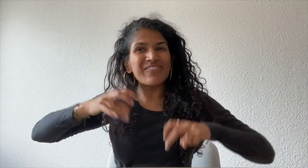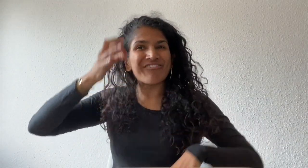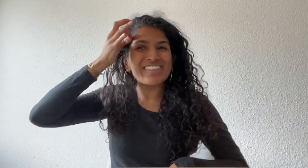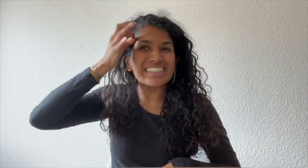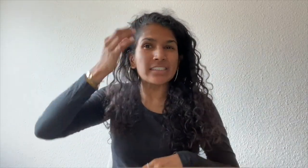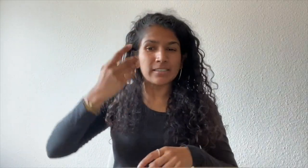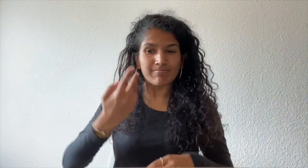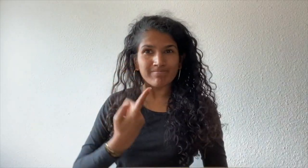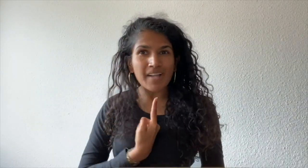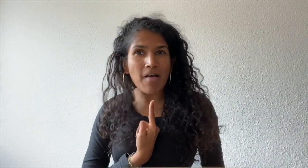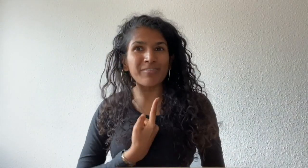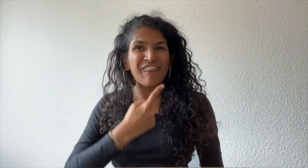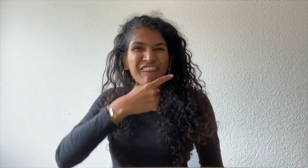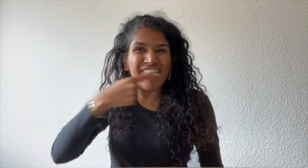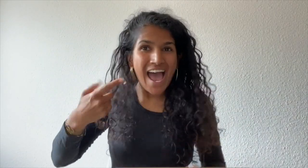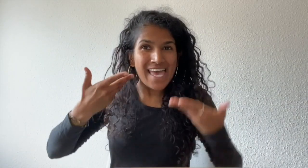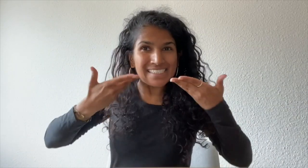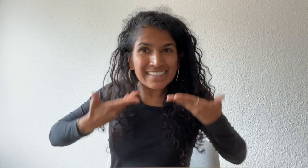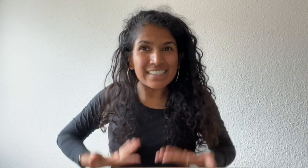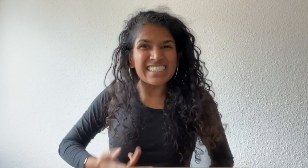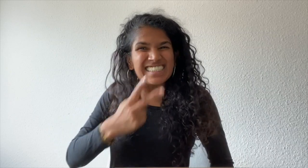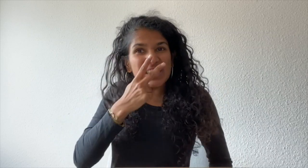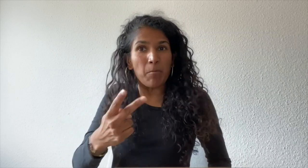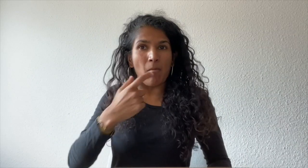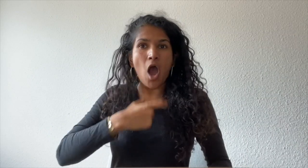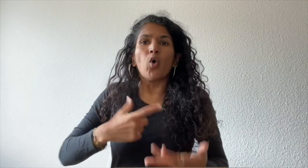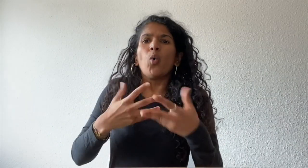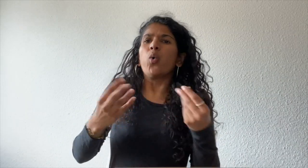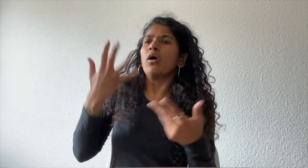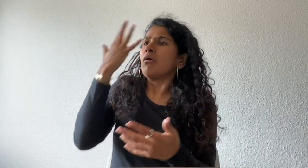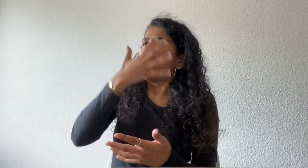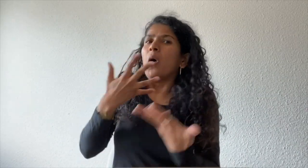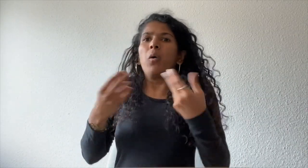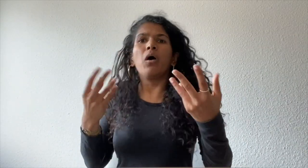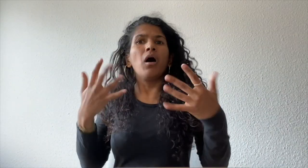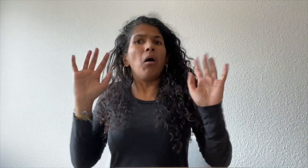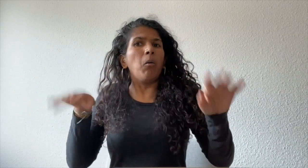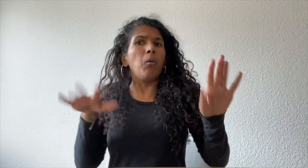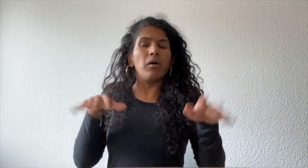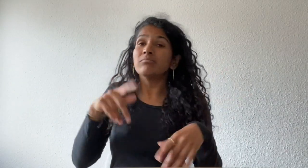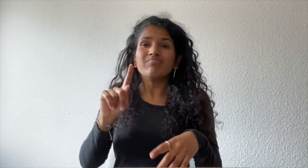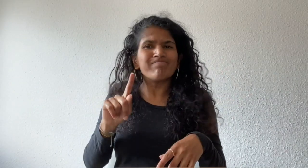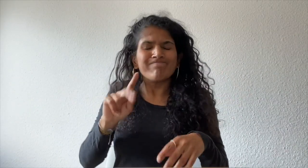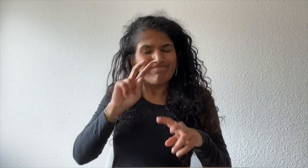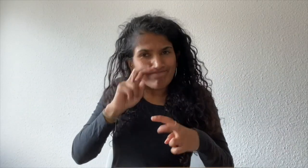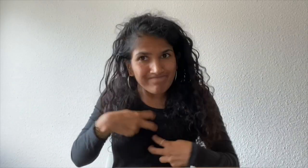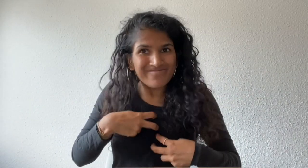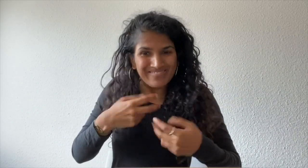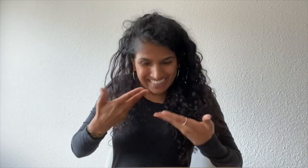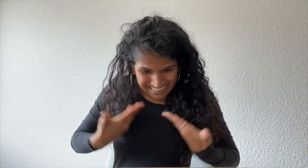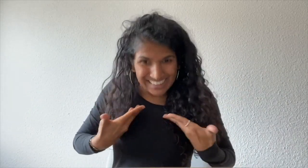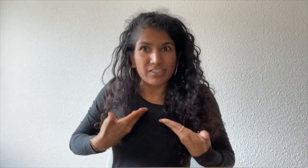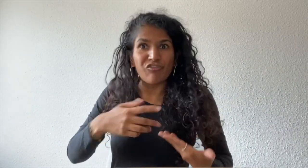Dazu gehört es, selbst zu wissen, dass man Privilegien innehat und das auch andere wissen zu